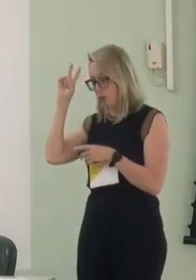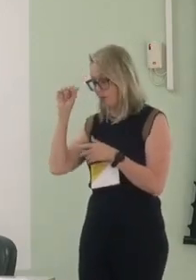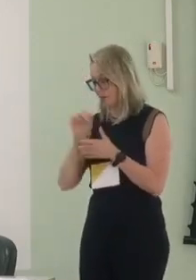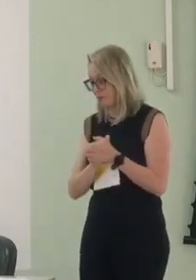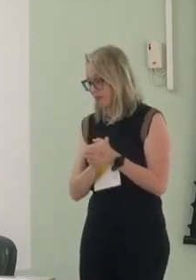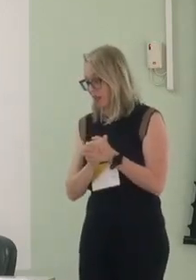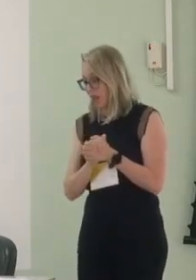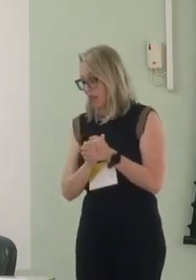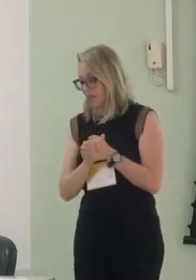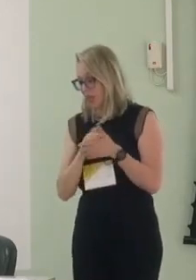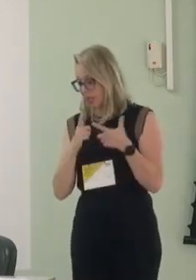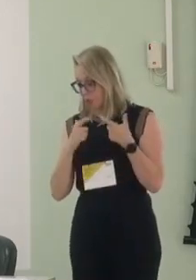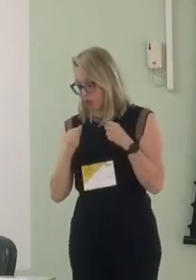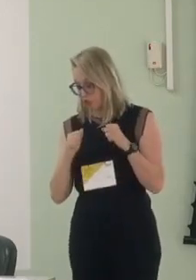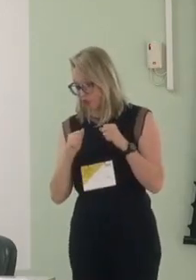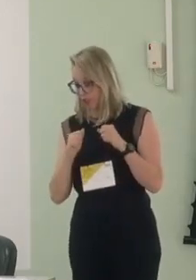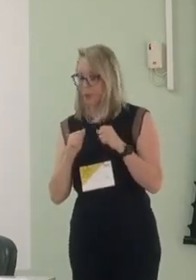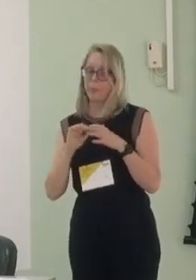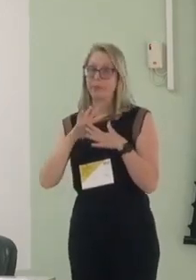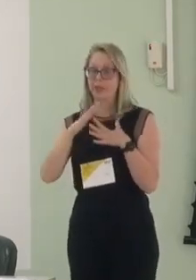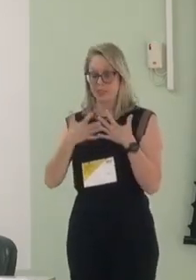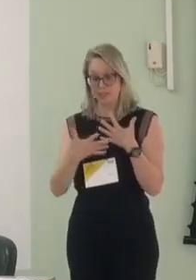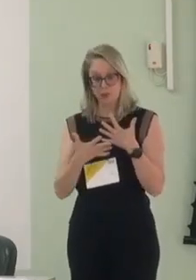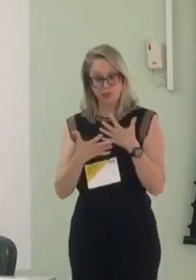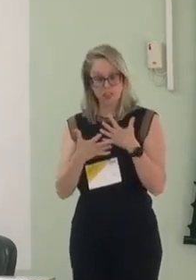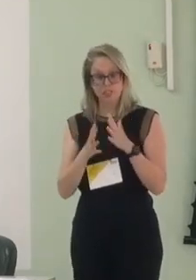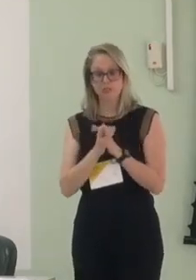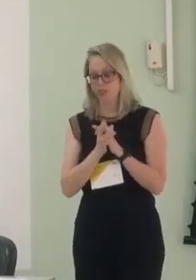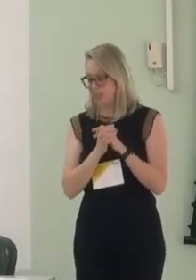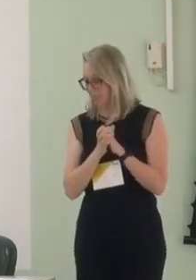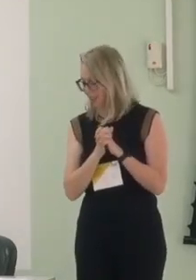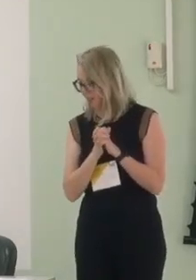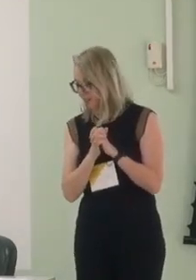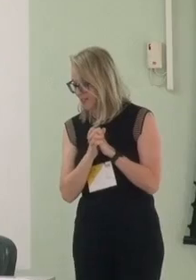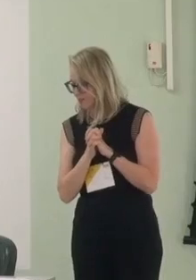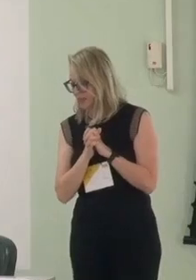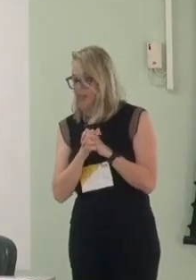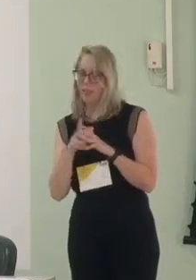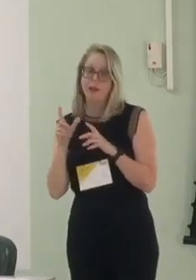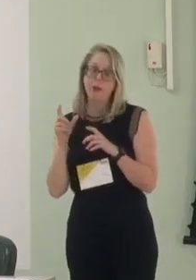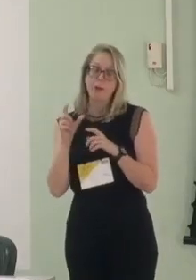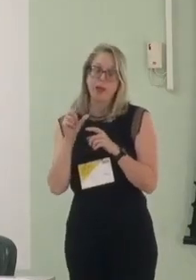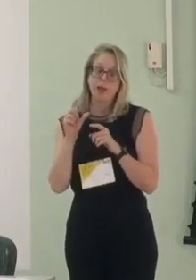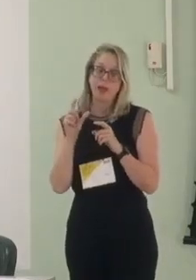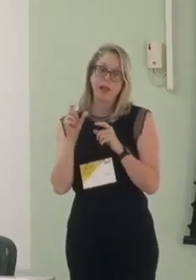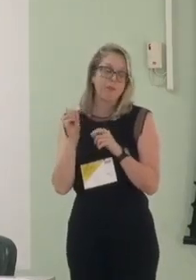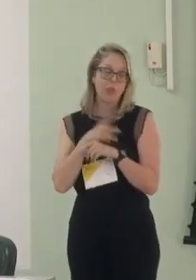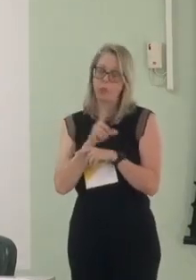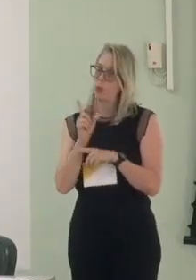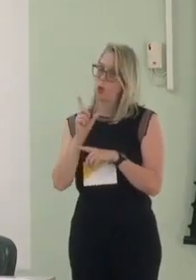A história da linguística das línguas de sinais não é